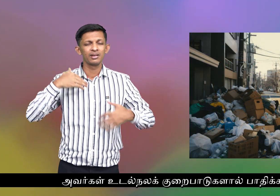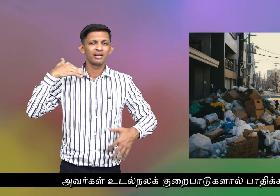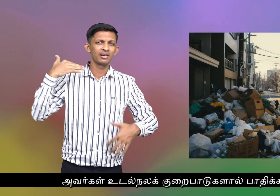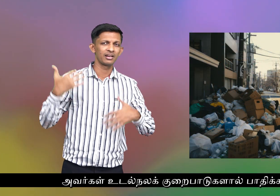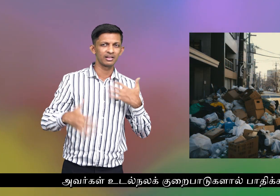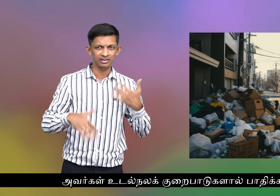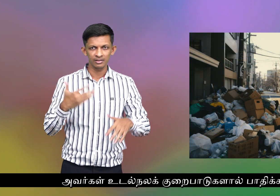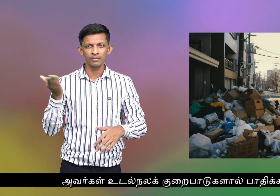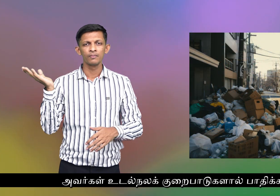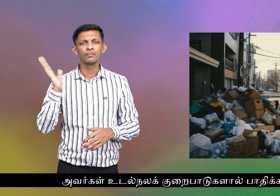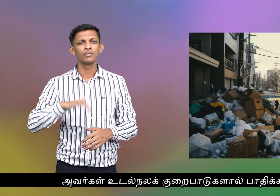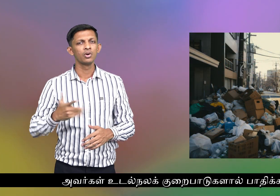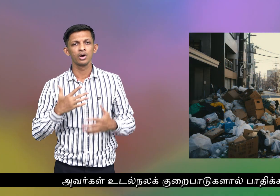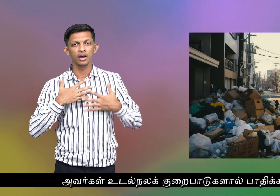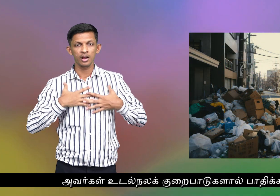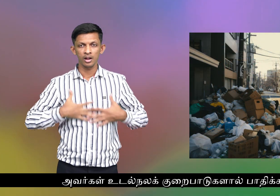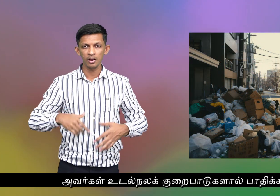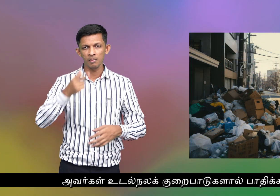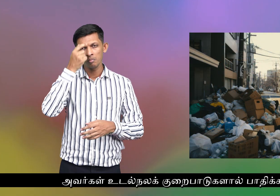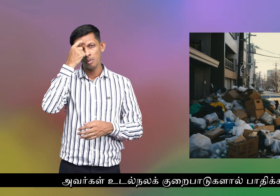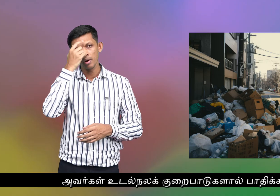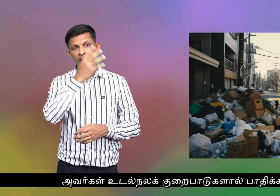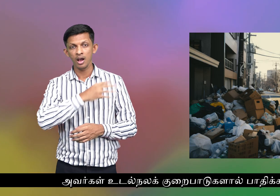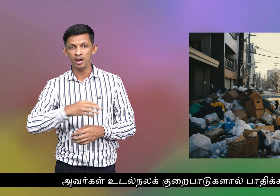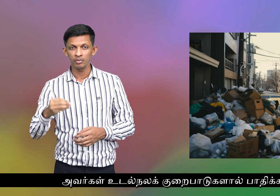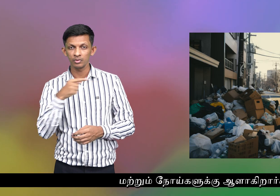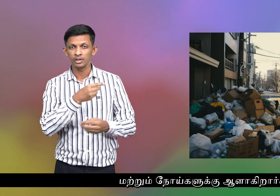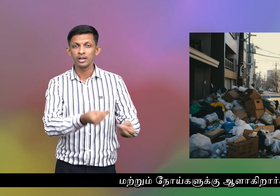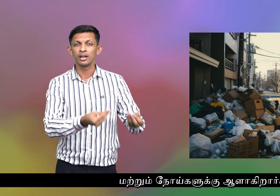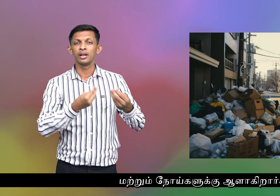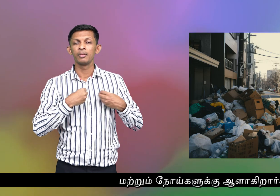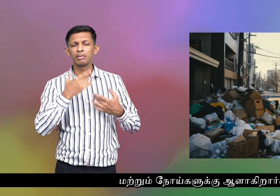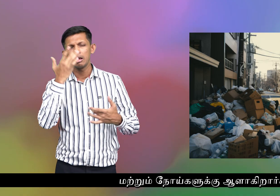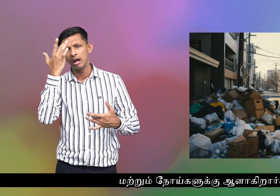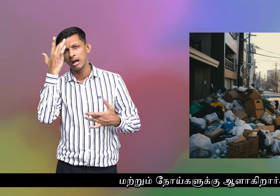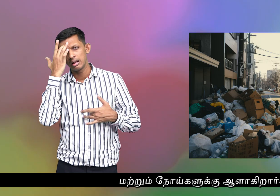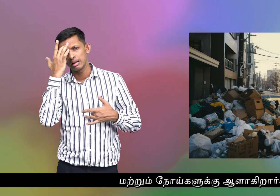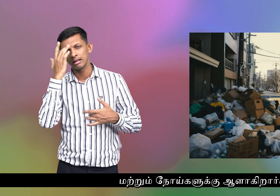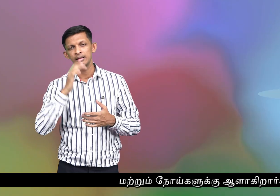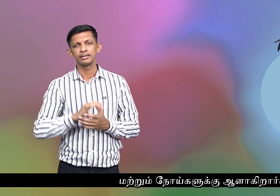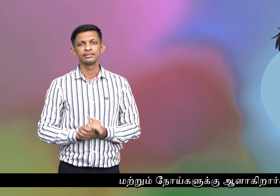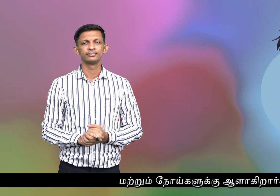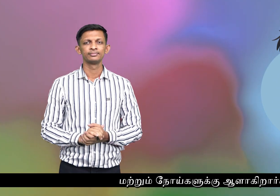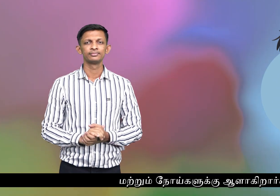உடல்நலக் குறைபாடுகளால் பாதிக்கப்படுகின்றனர் மற்றும் நோய்களுக்கு ஆளாகிறார்கள்.